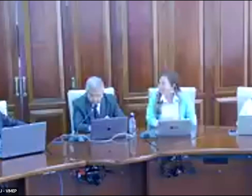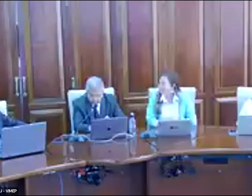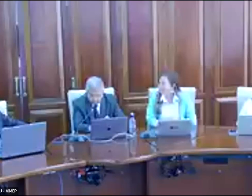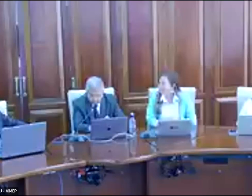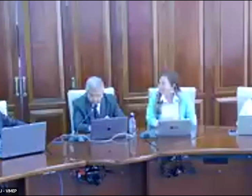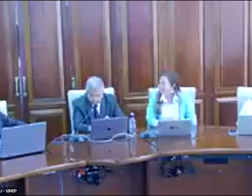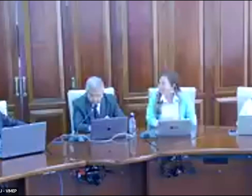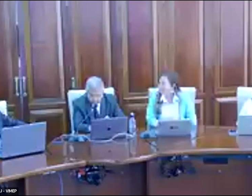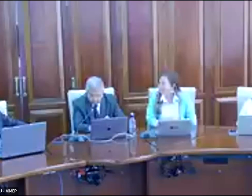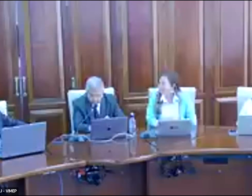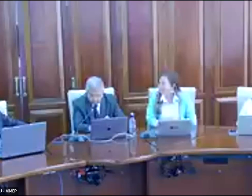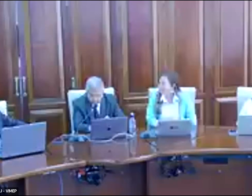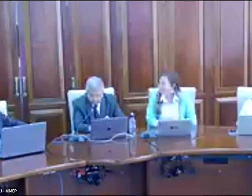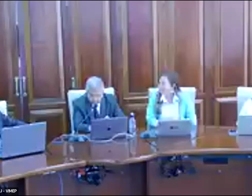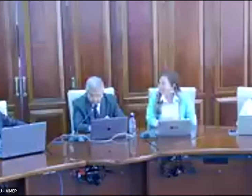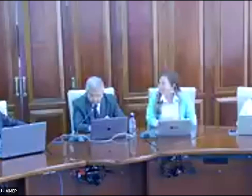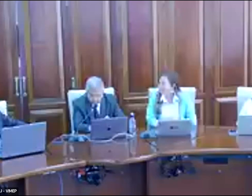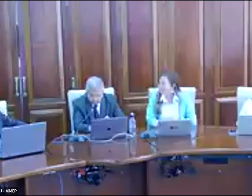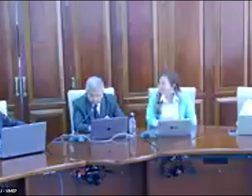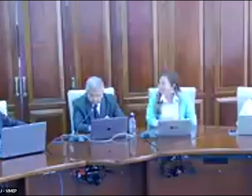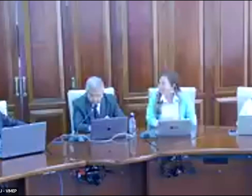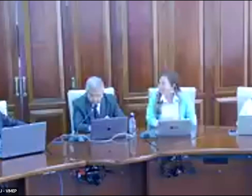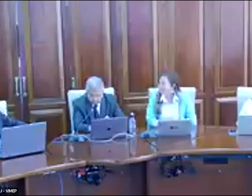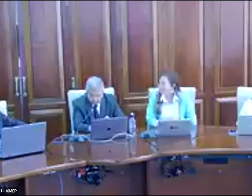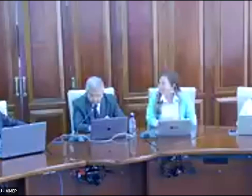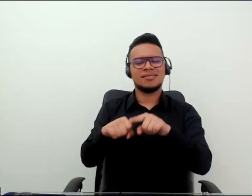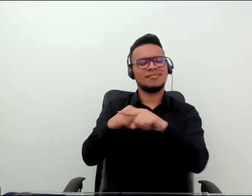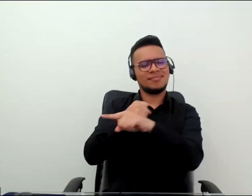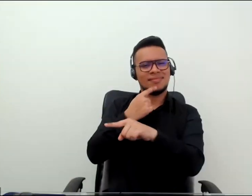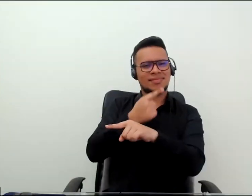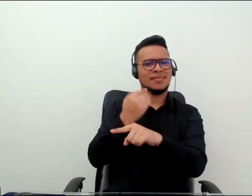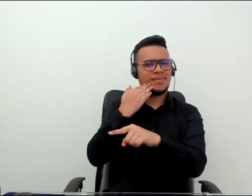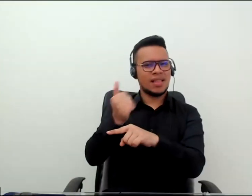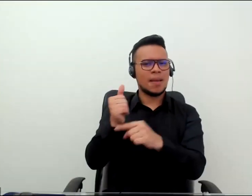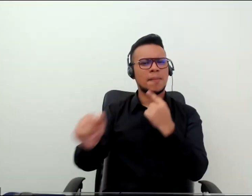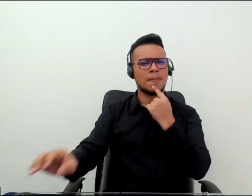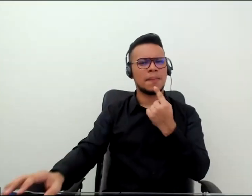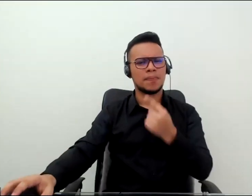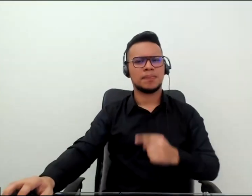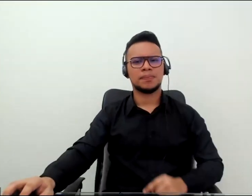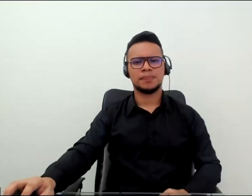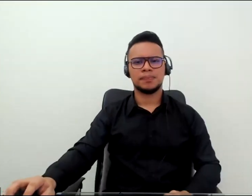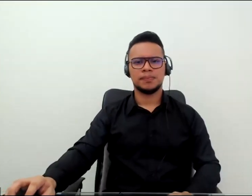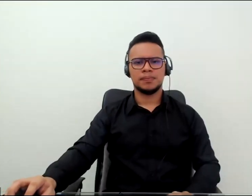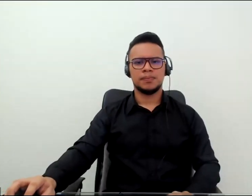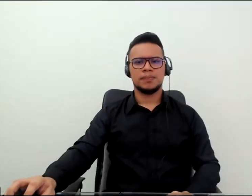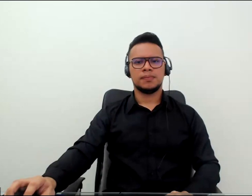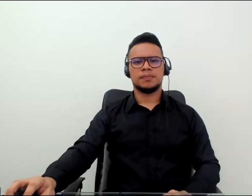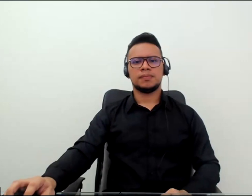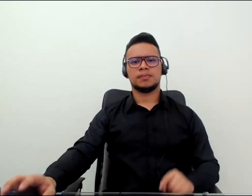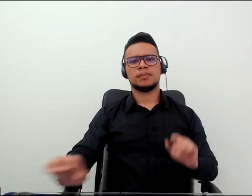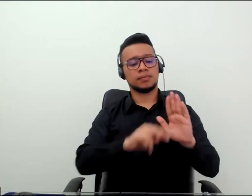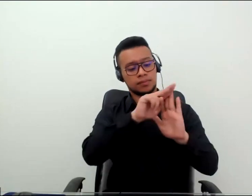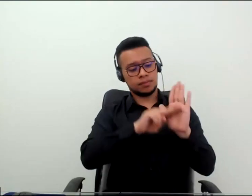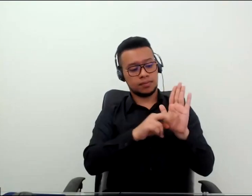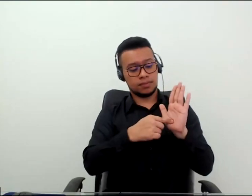política de gratuidad como lo mencionaba nuestra compañera Angie lo que especifica el reglamento operativo